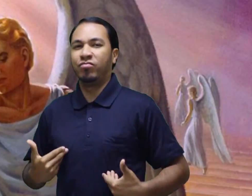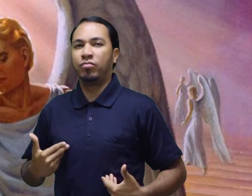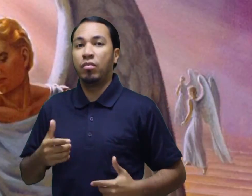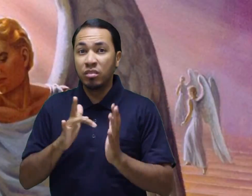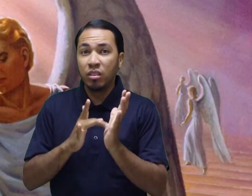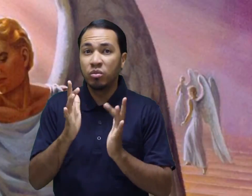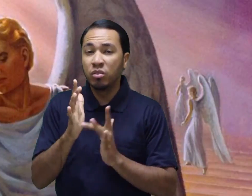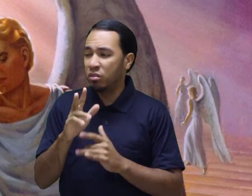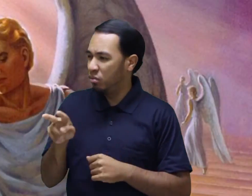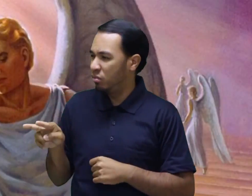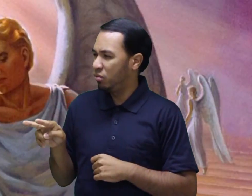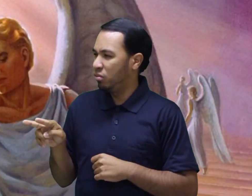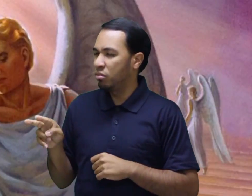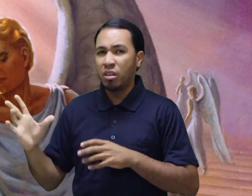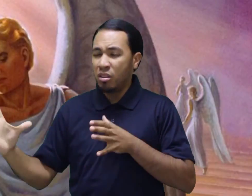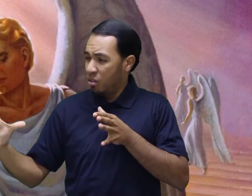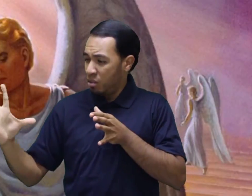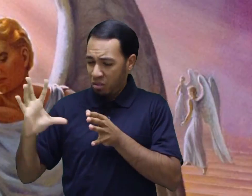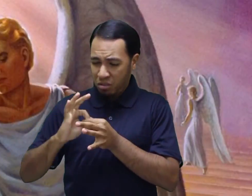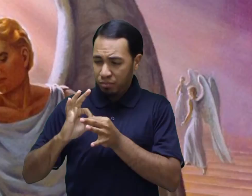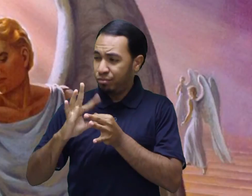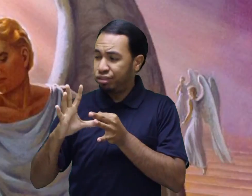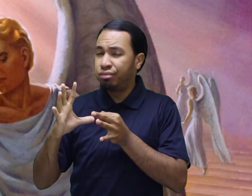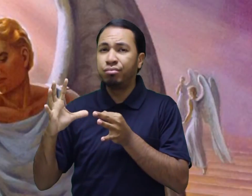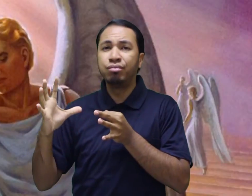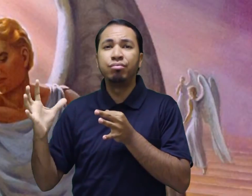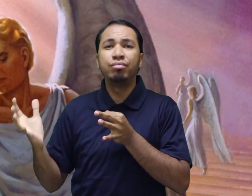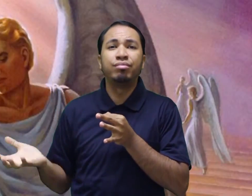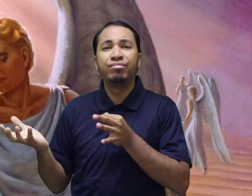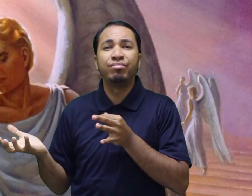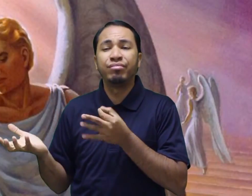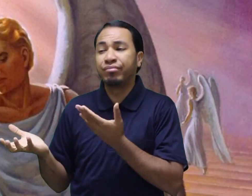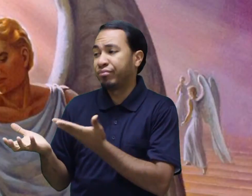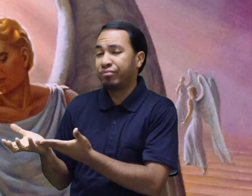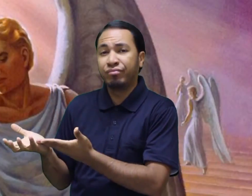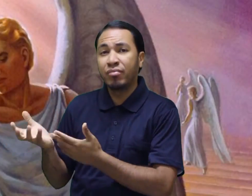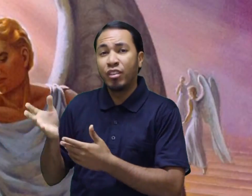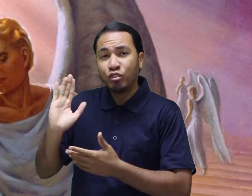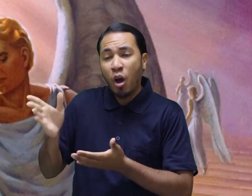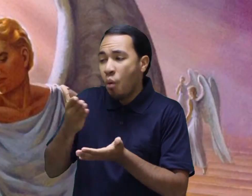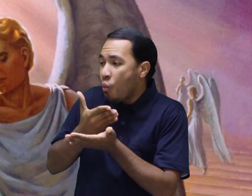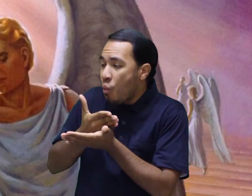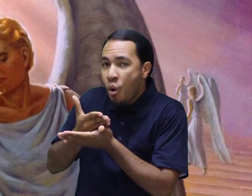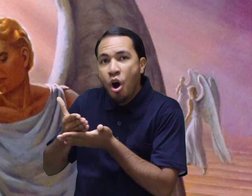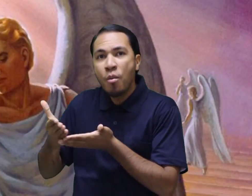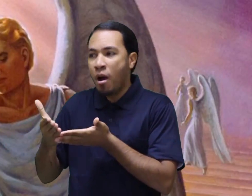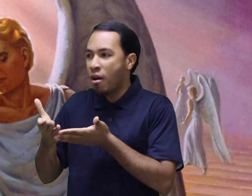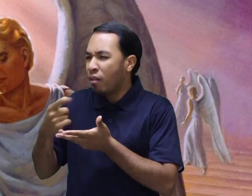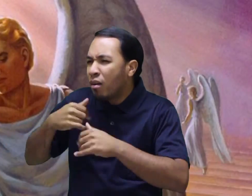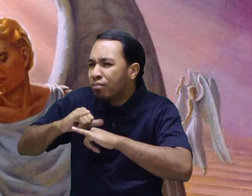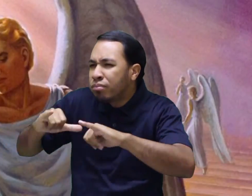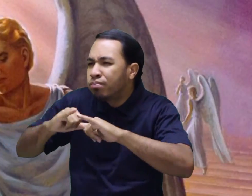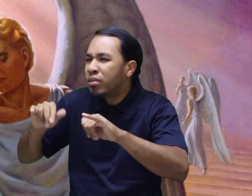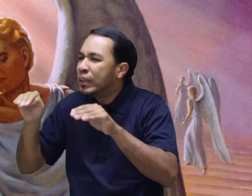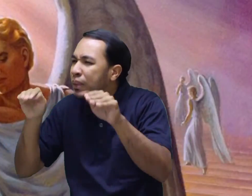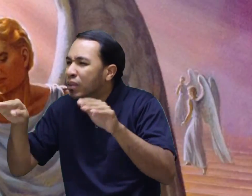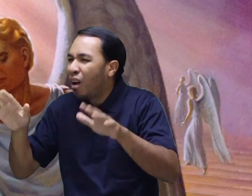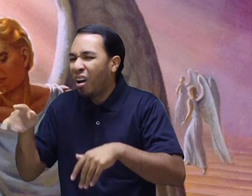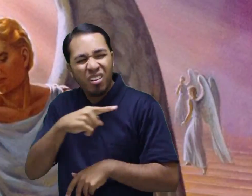sentia o melhor. Jesus percebeu que aquilo iria trazer divisão, porque as mentiras e os enganos